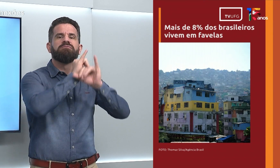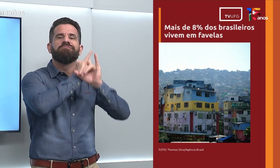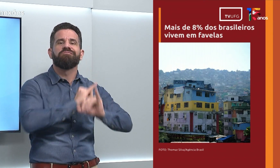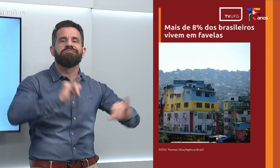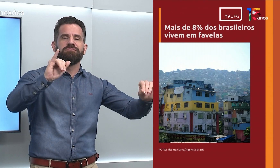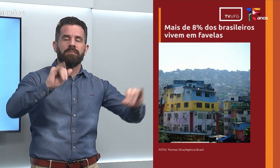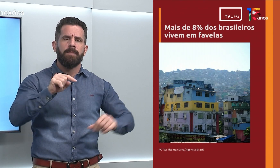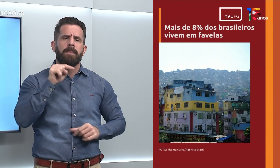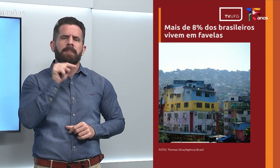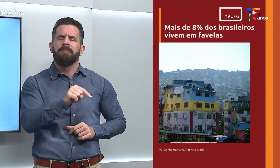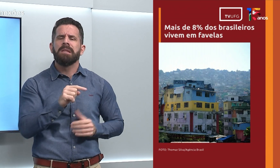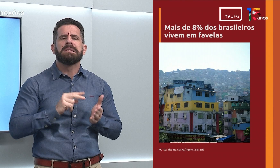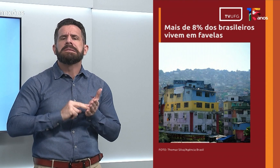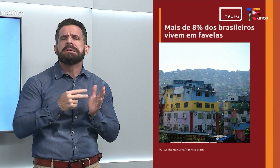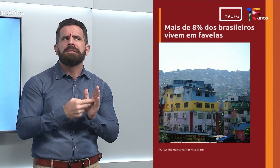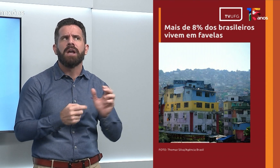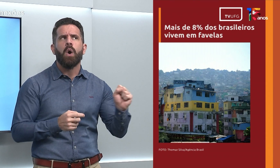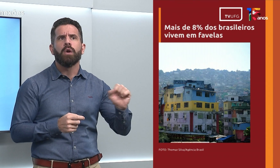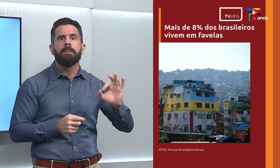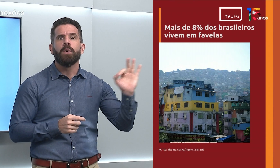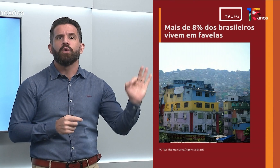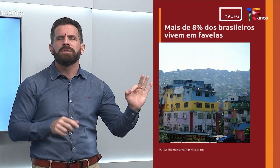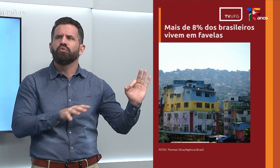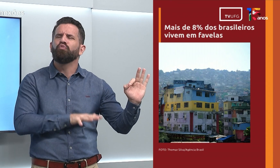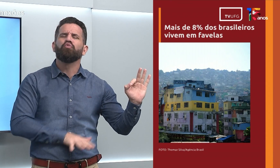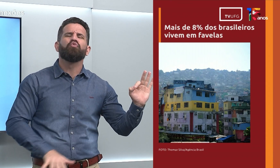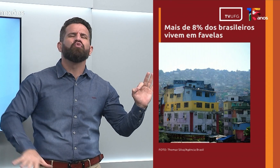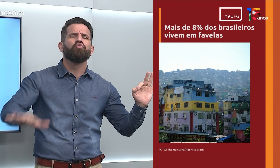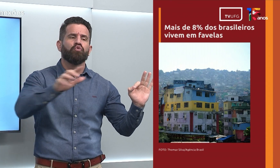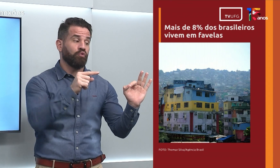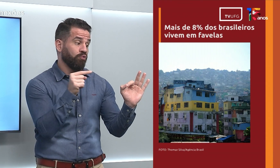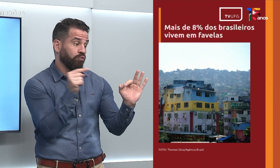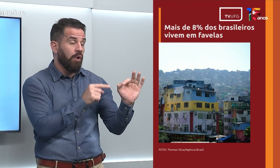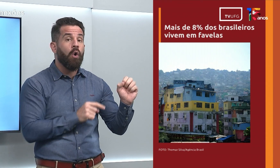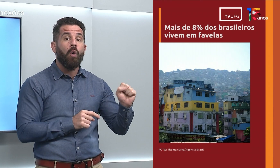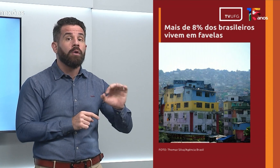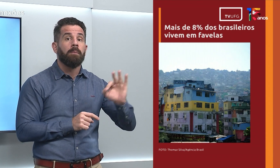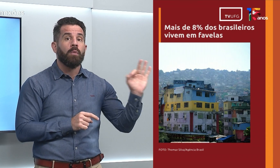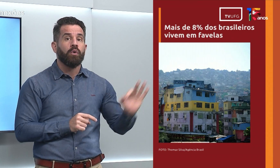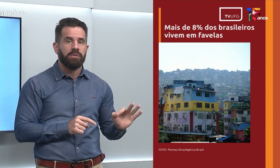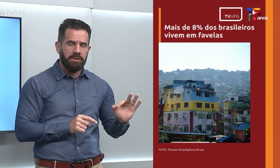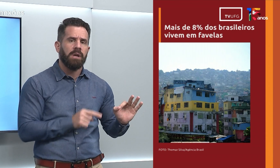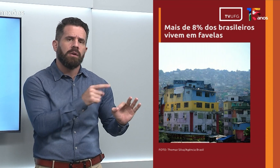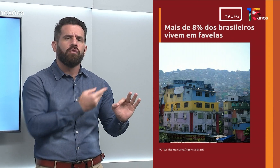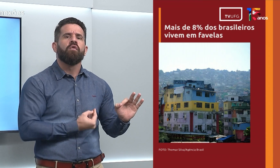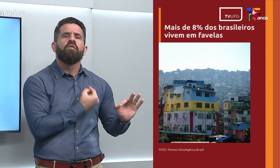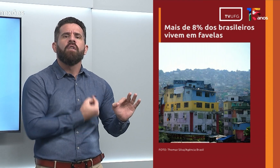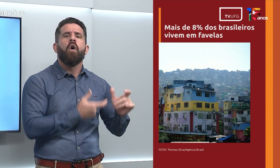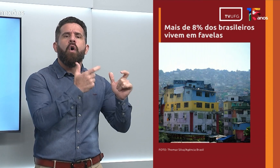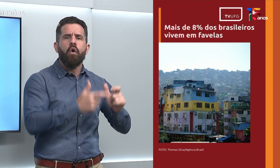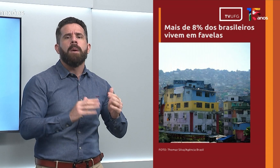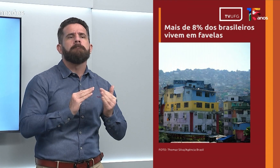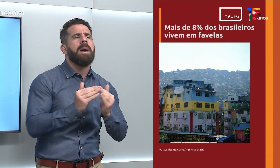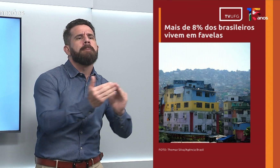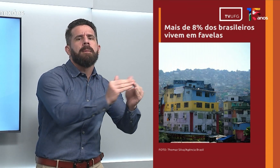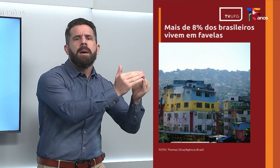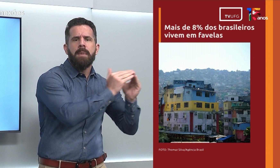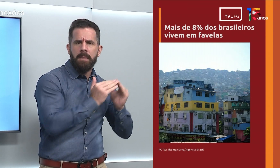de 8% da população do país, vivendo em 12 mil favelas e comunidades urbanas no